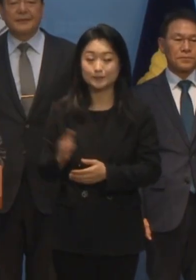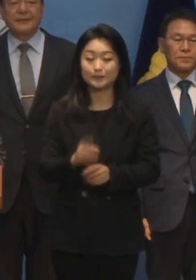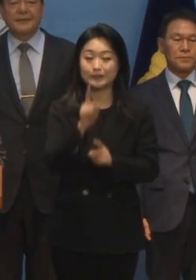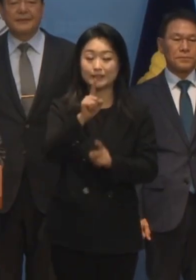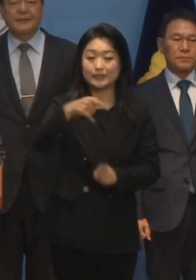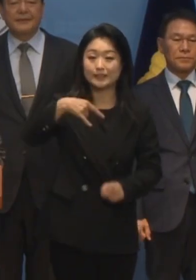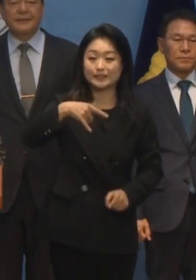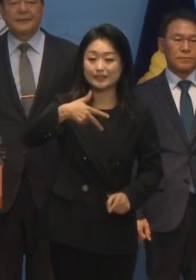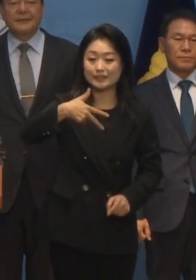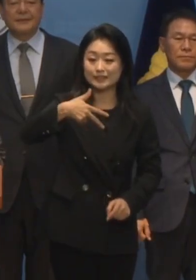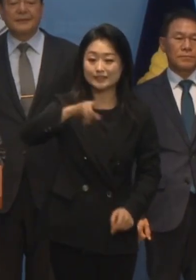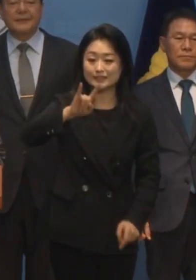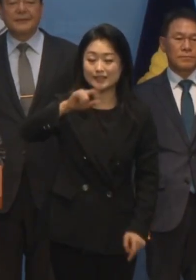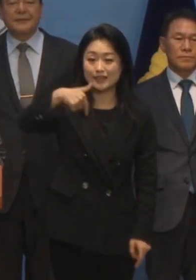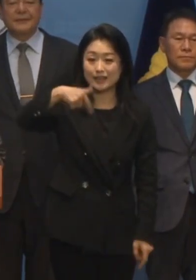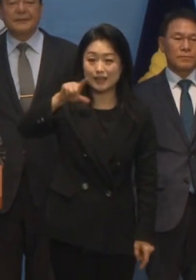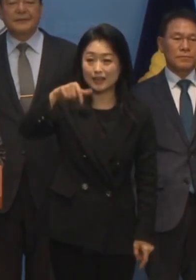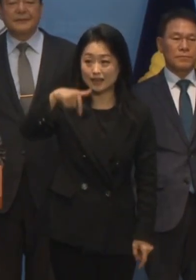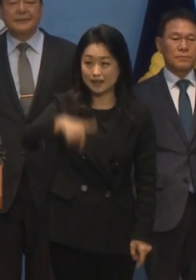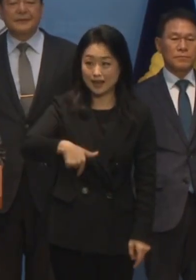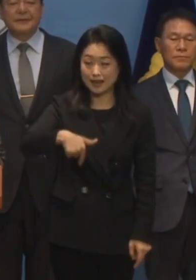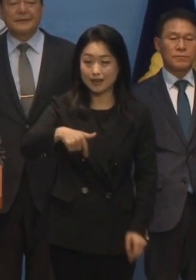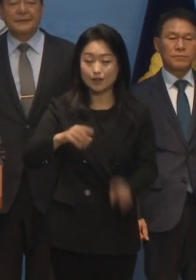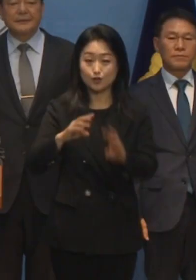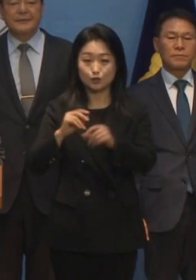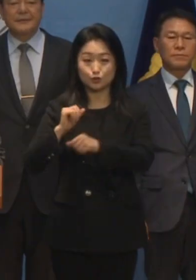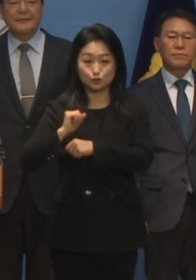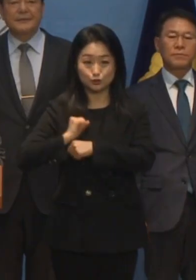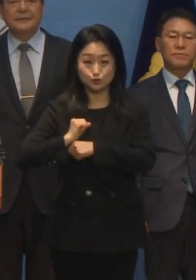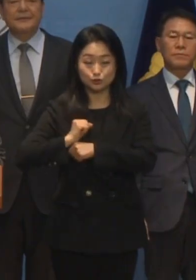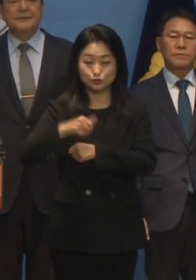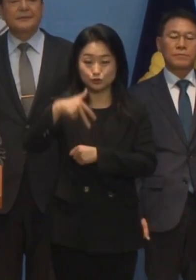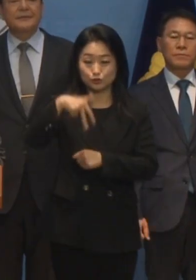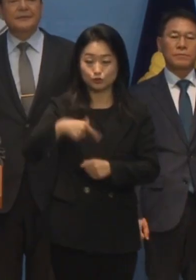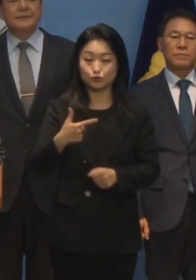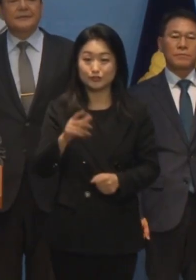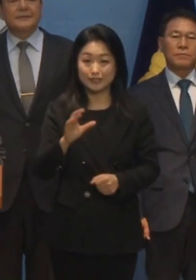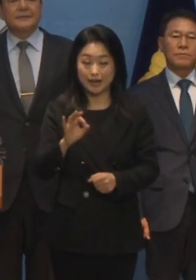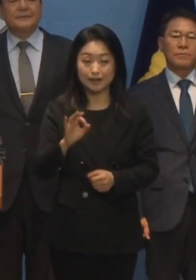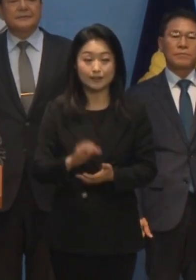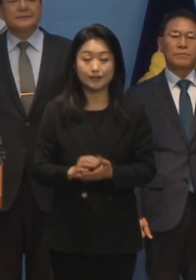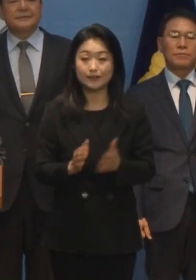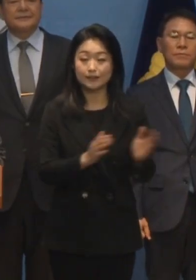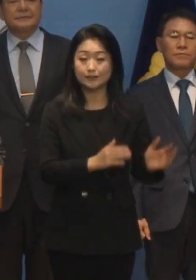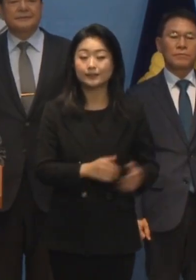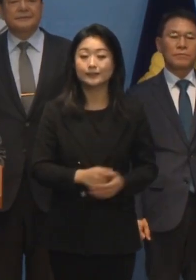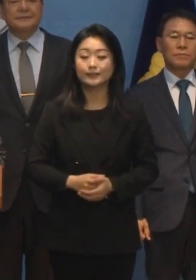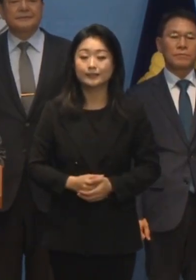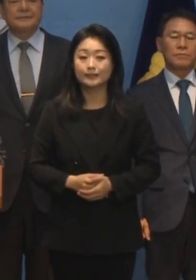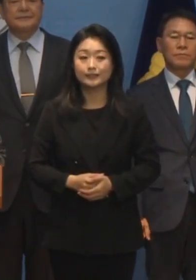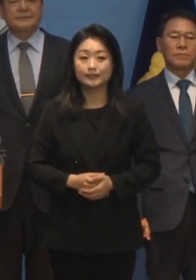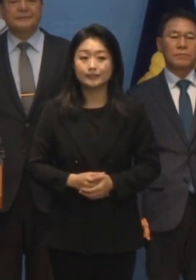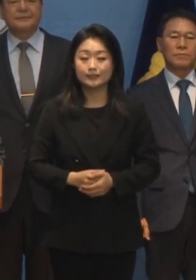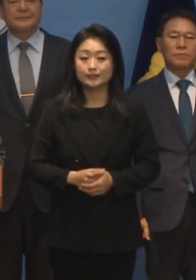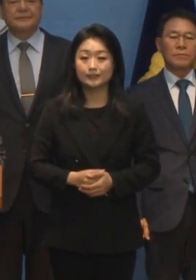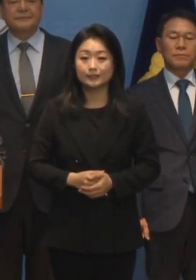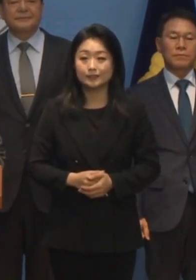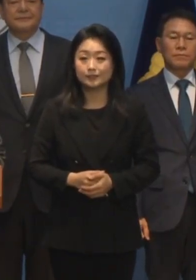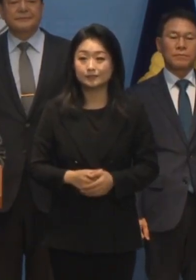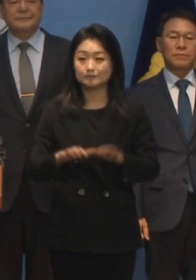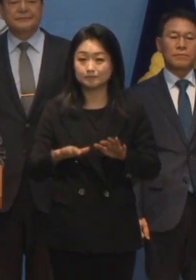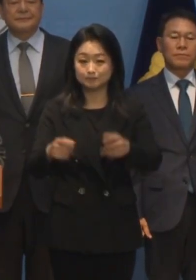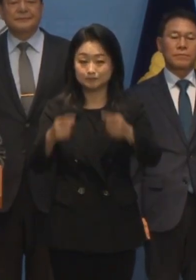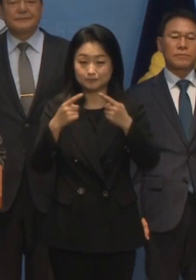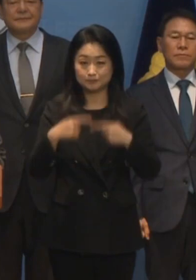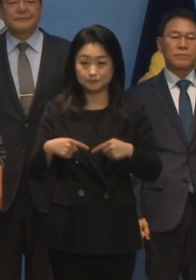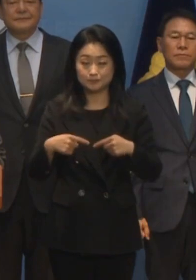이재각 예비역 육군준장 와주셨습니다. 현 자리에는 함께하지 않았지만은 같이